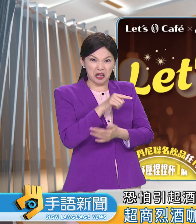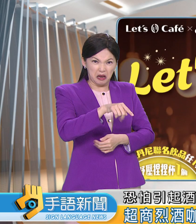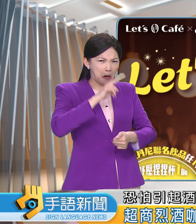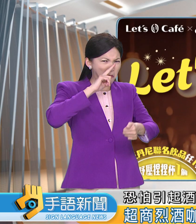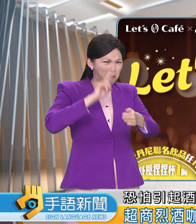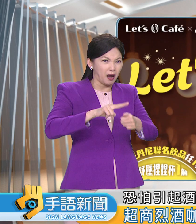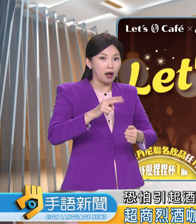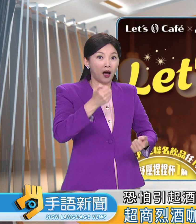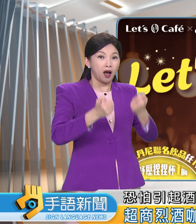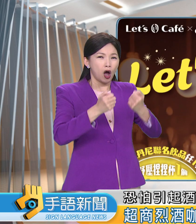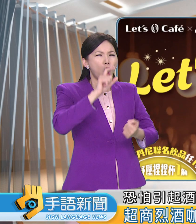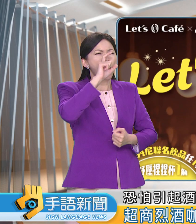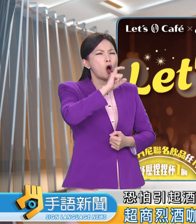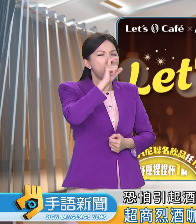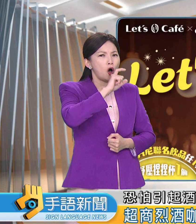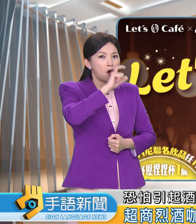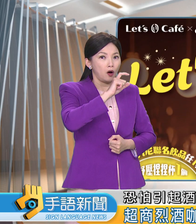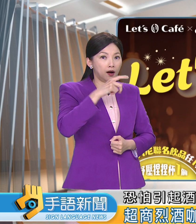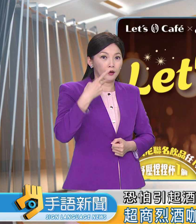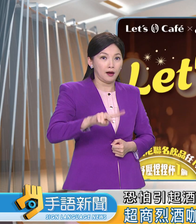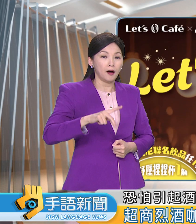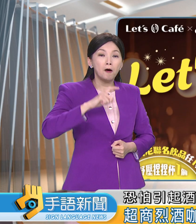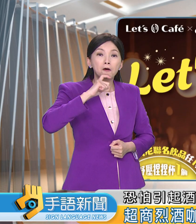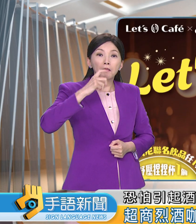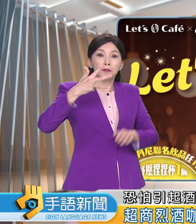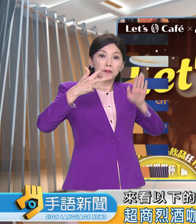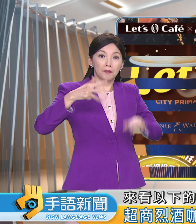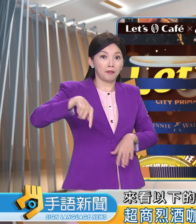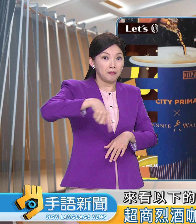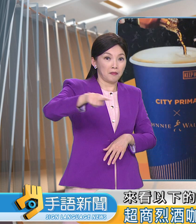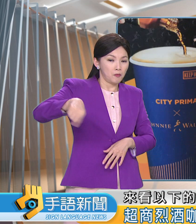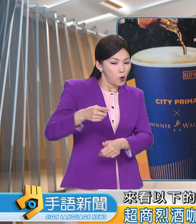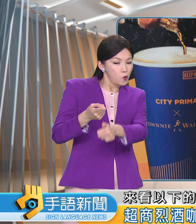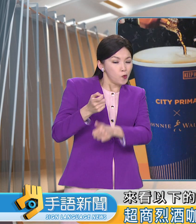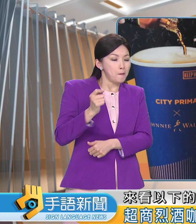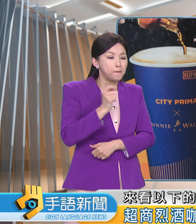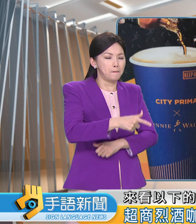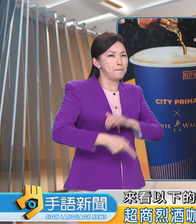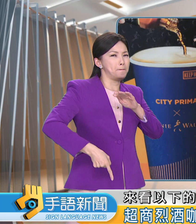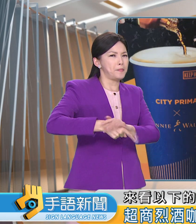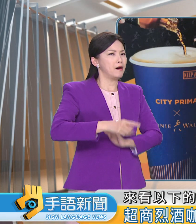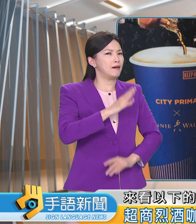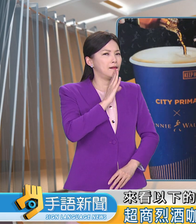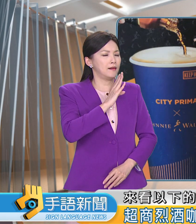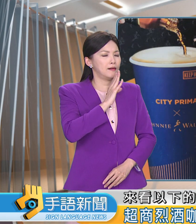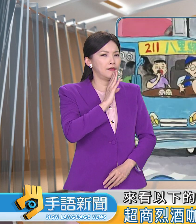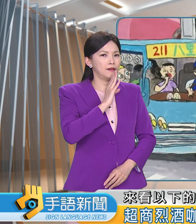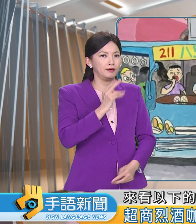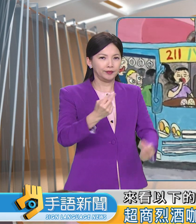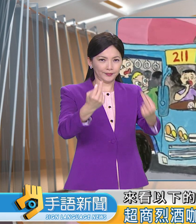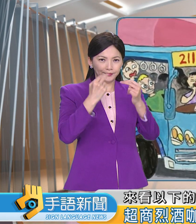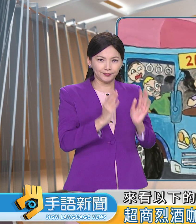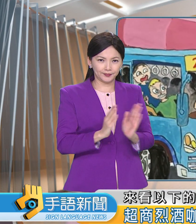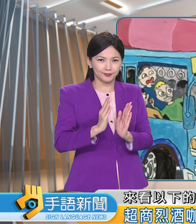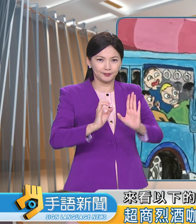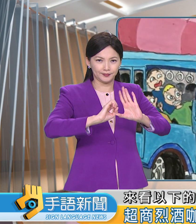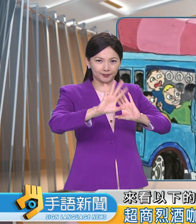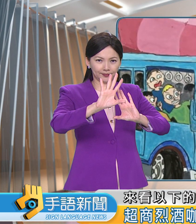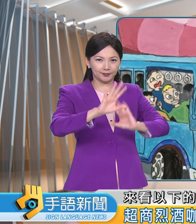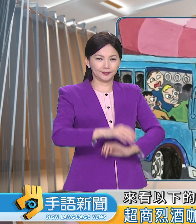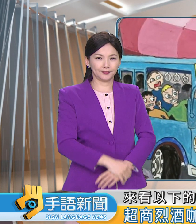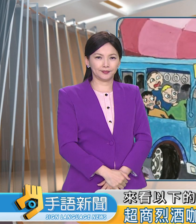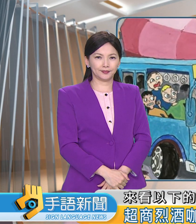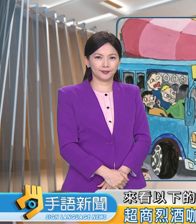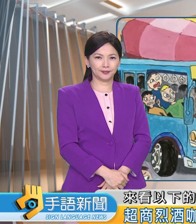误导未成年饮酒。接着来看以下的整理报道。